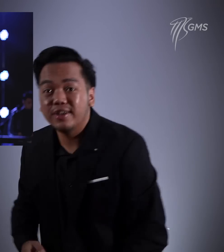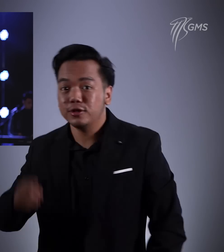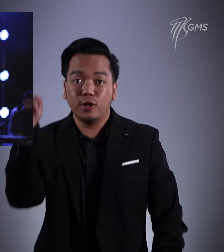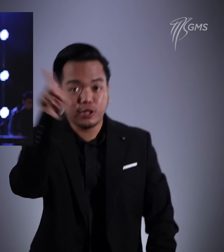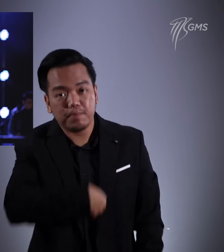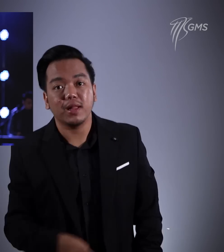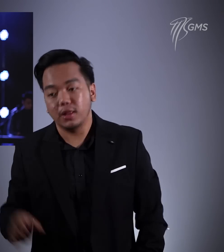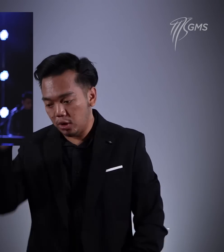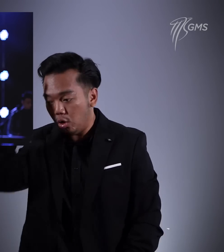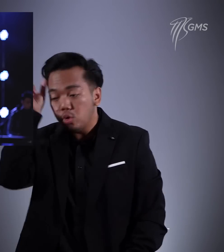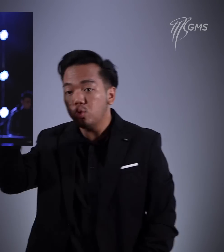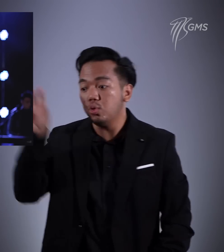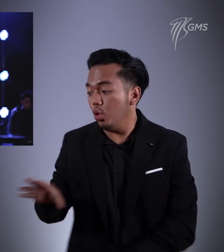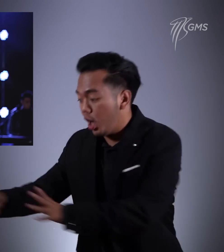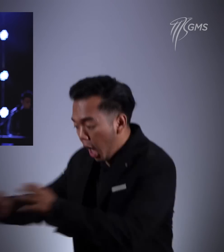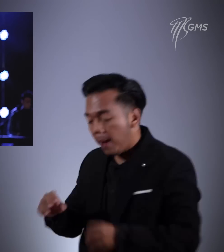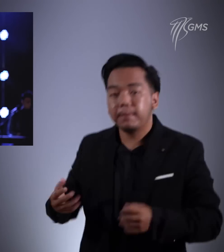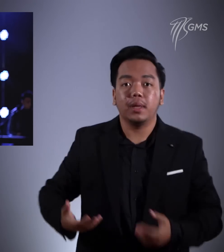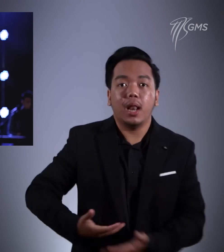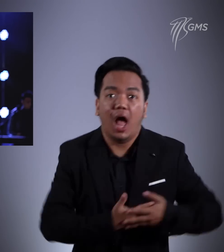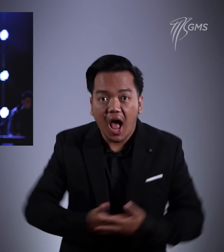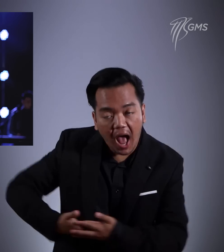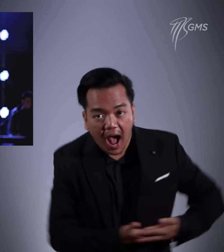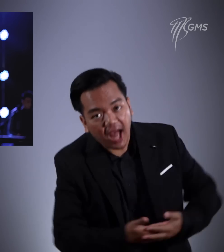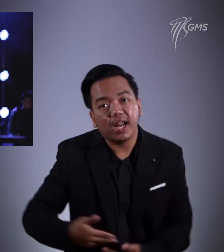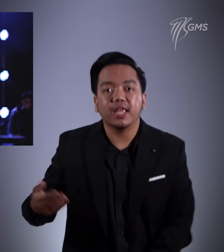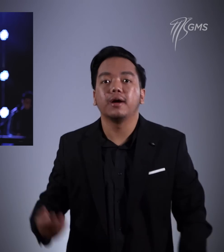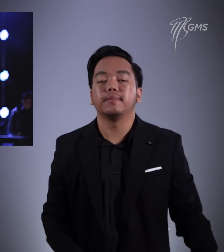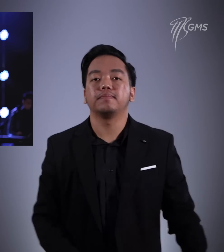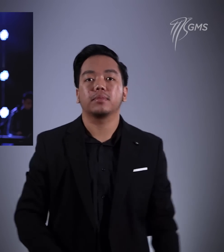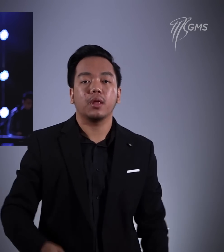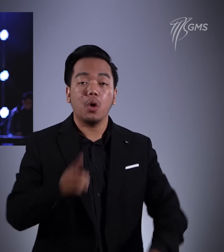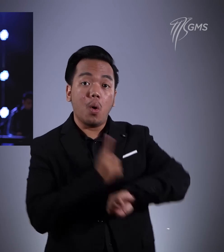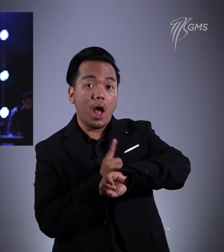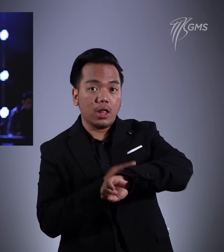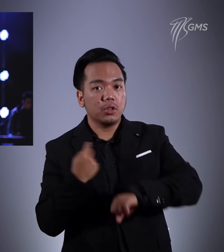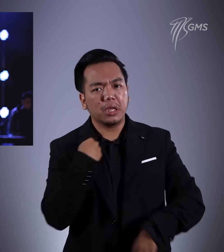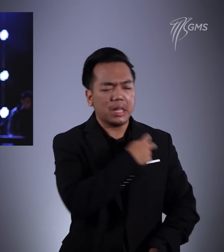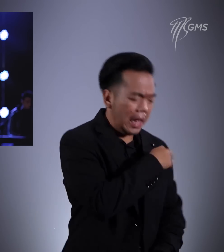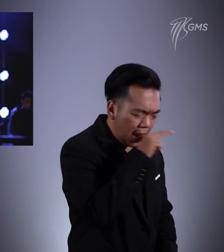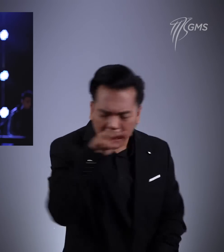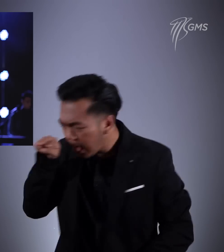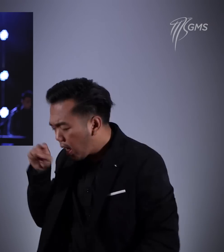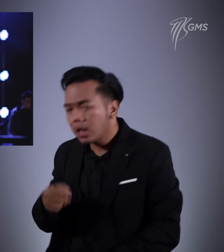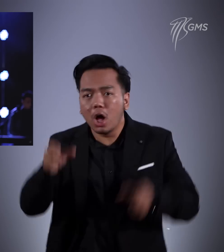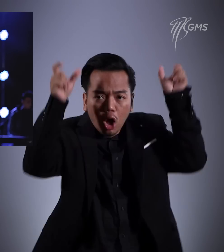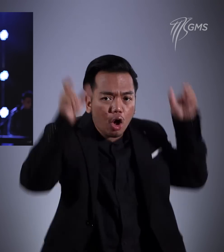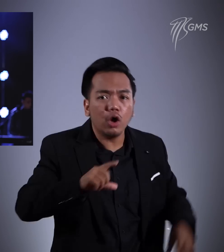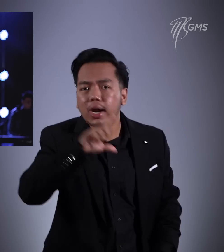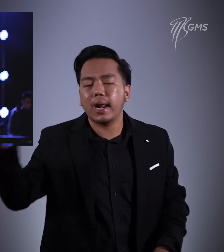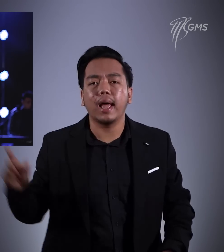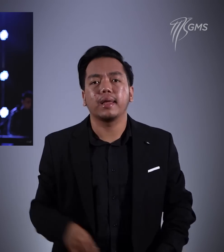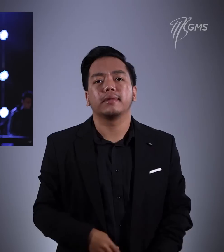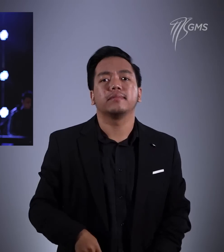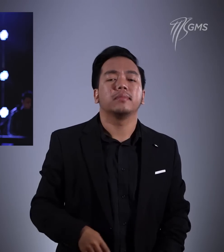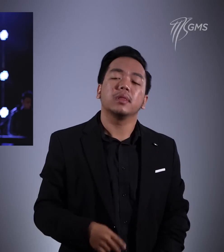Ketika mata kita tidak tertuju pada diri sendiri, iman kita jadi luar biasa. Ketika kita memperhatikan orang lain, tiba-tiba orang Kristen biasa